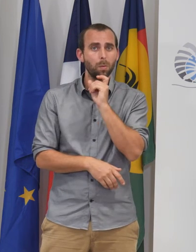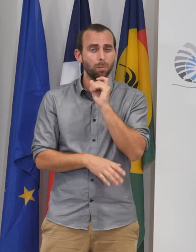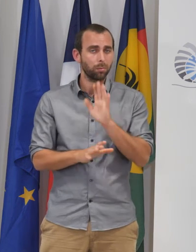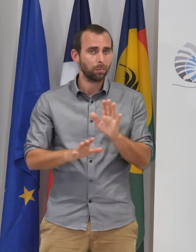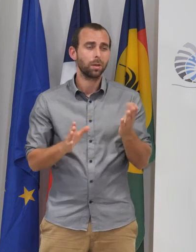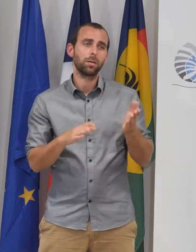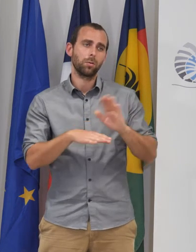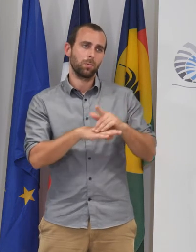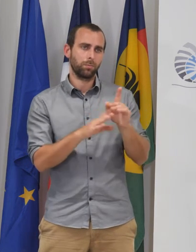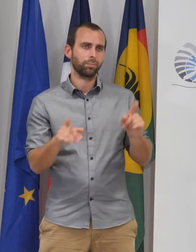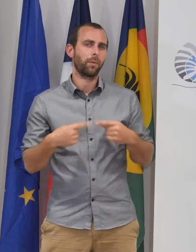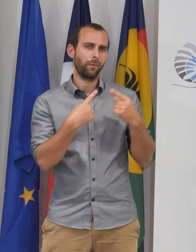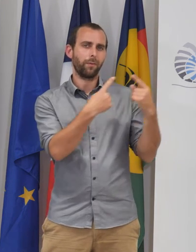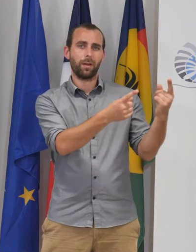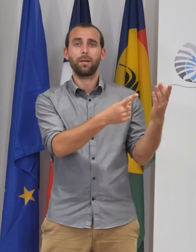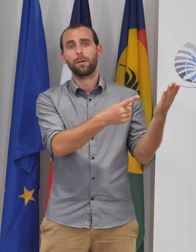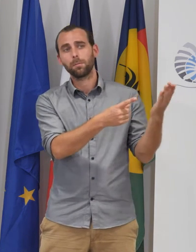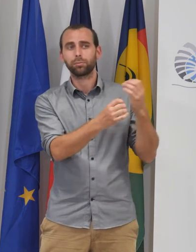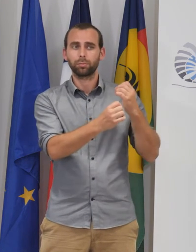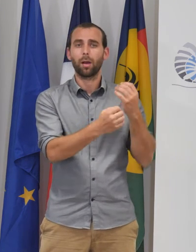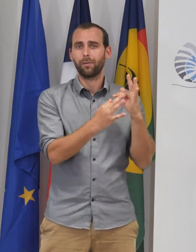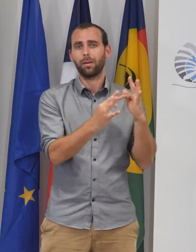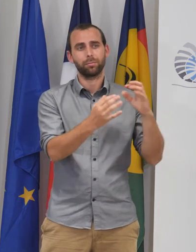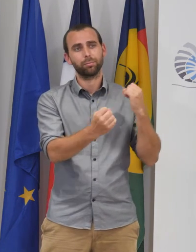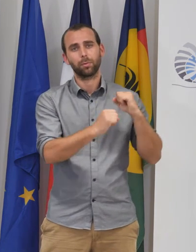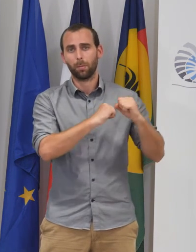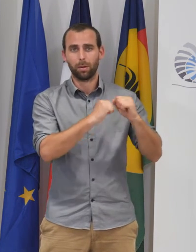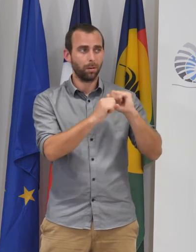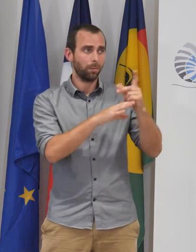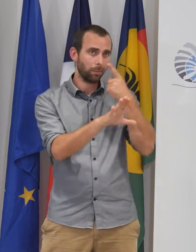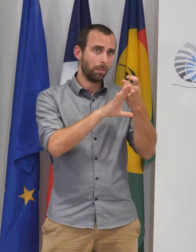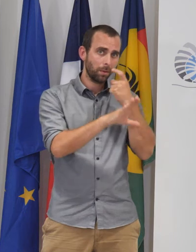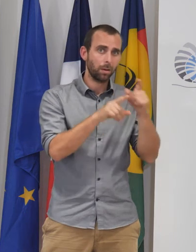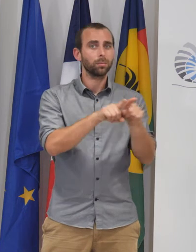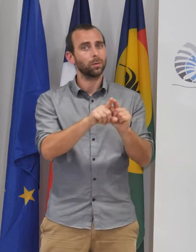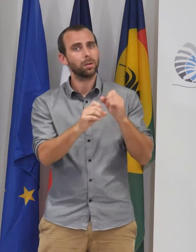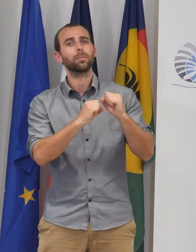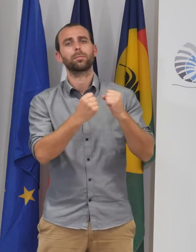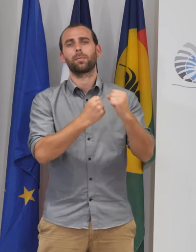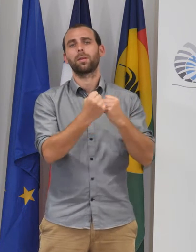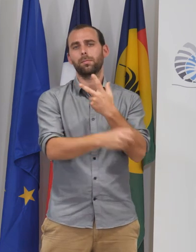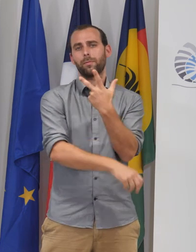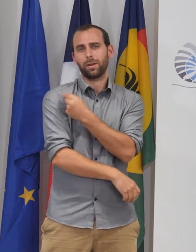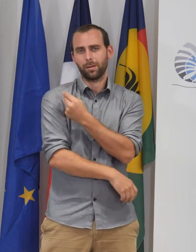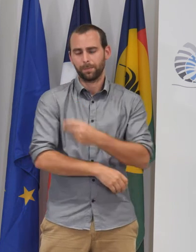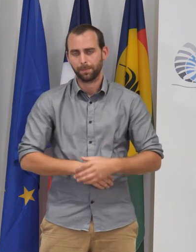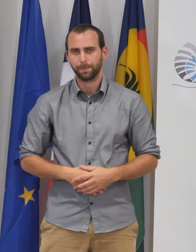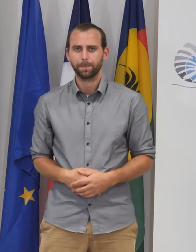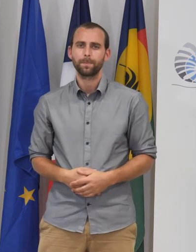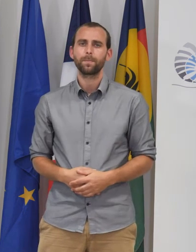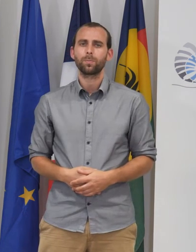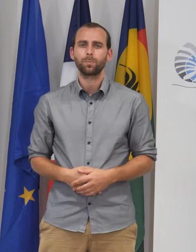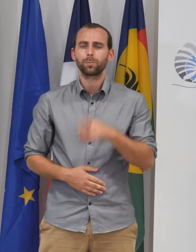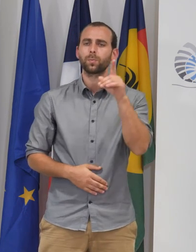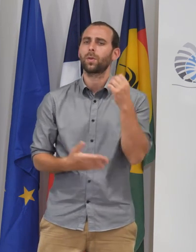on va sur Belep, justement, pour faire une campagne de dépistage et de vaccination. Anthony, des nouvelles.